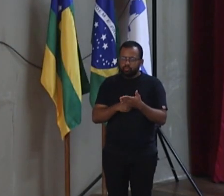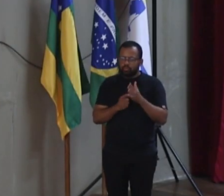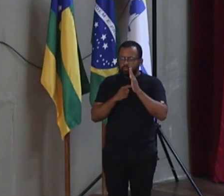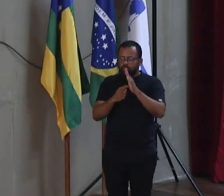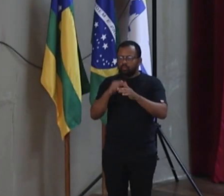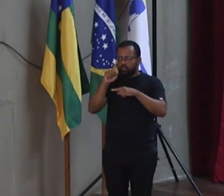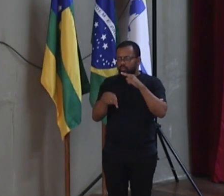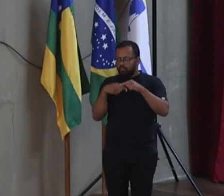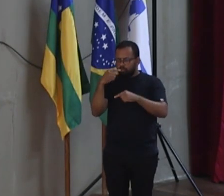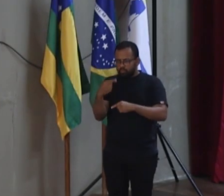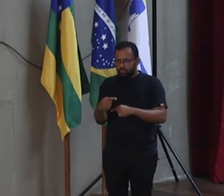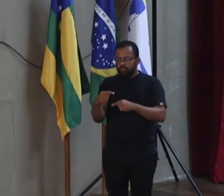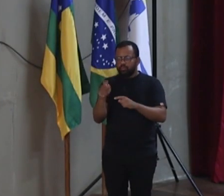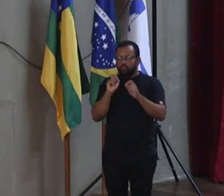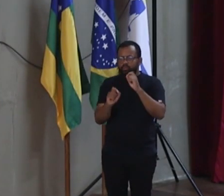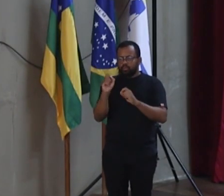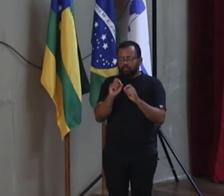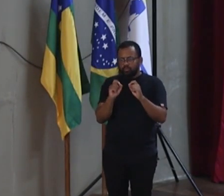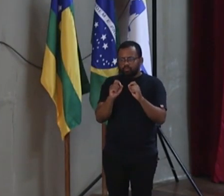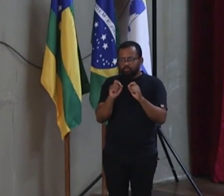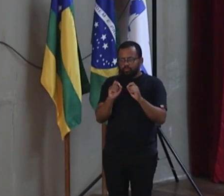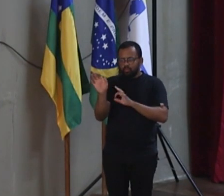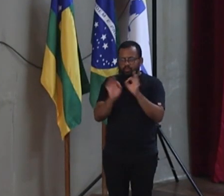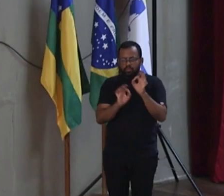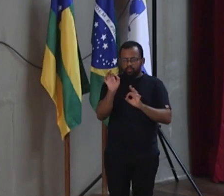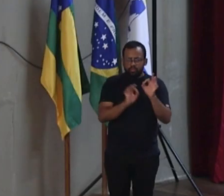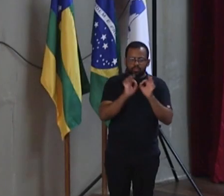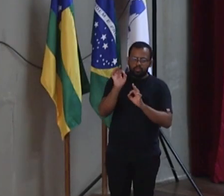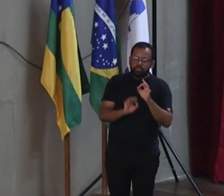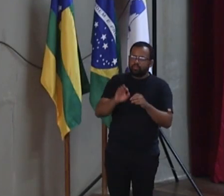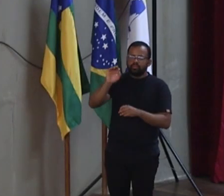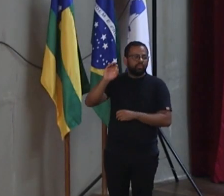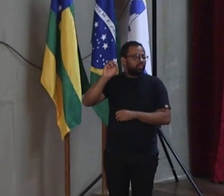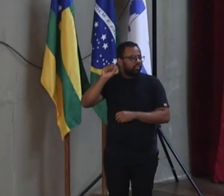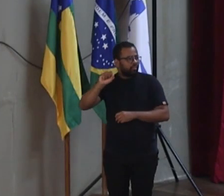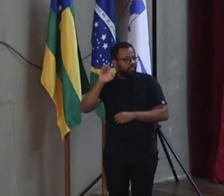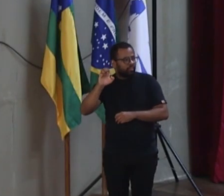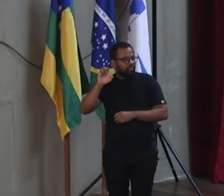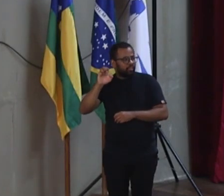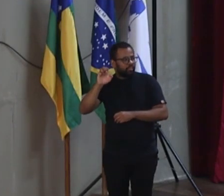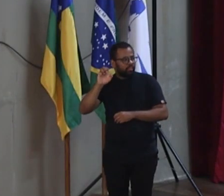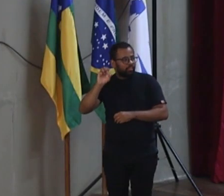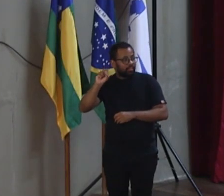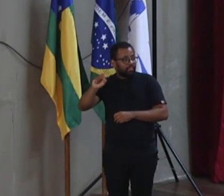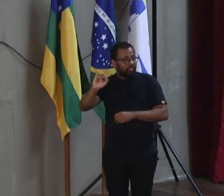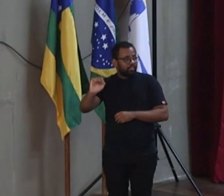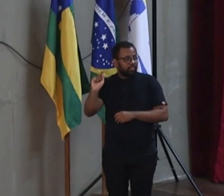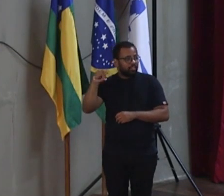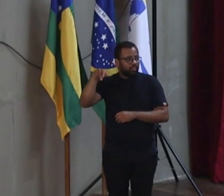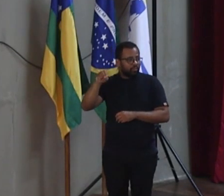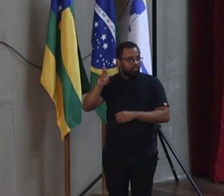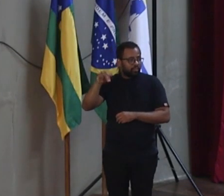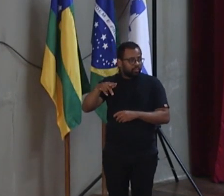aparece logo em seguida, que é a organização de Inês Signorini e meu, a linguística